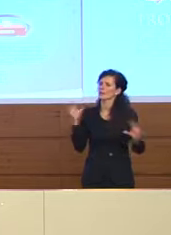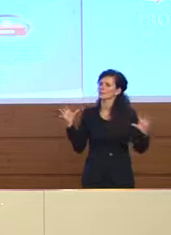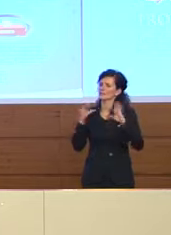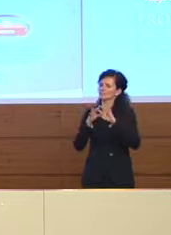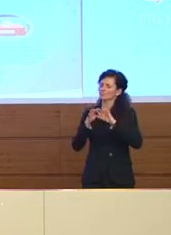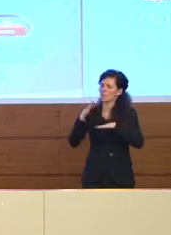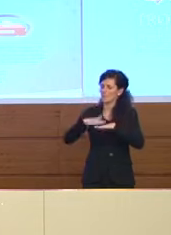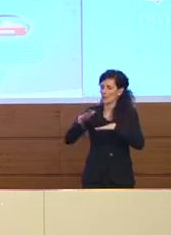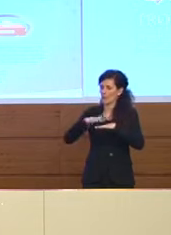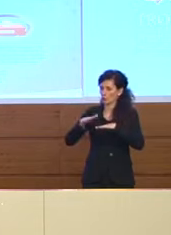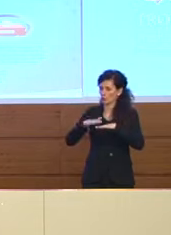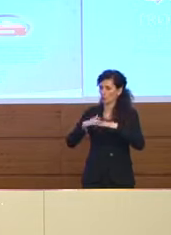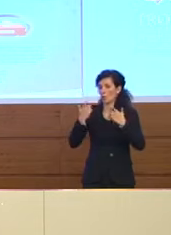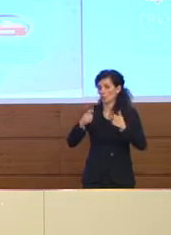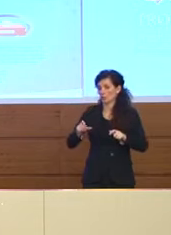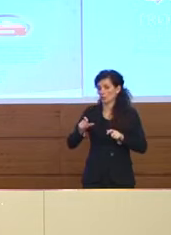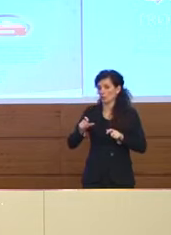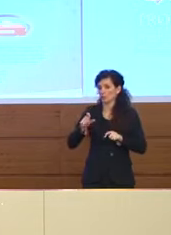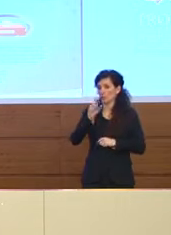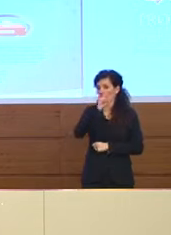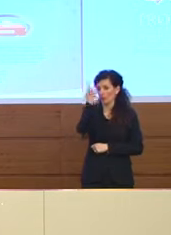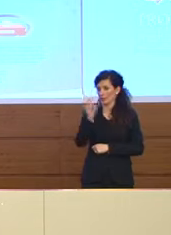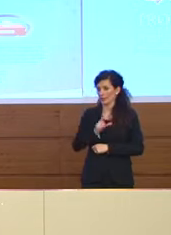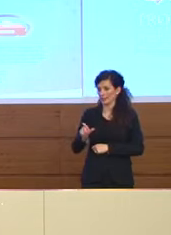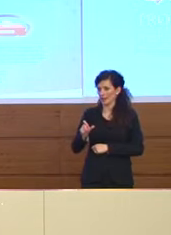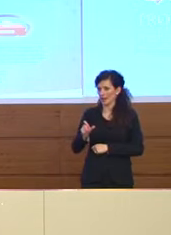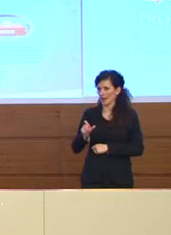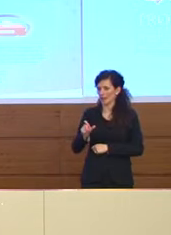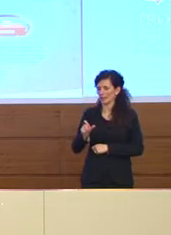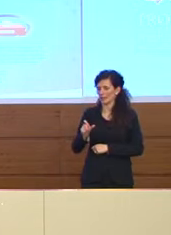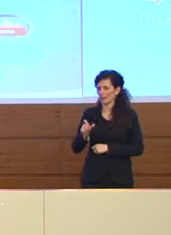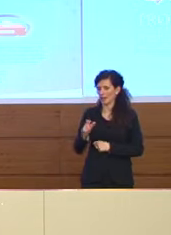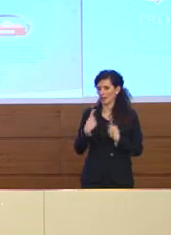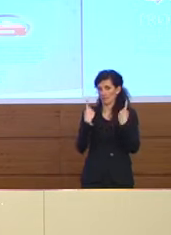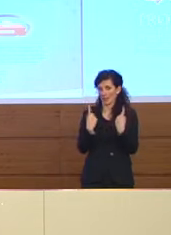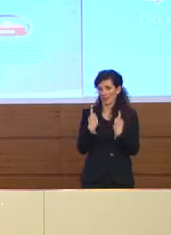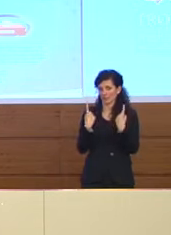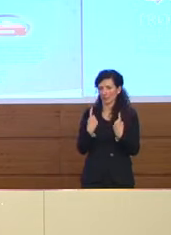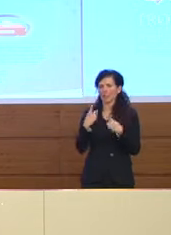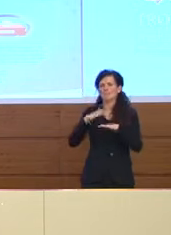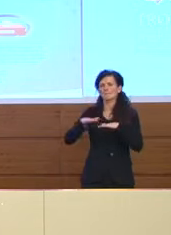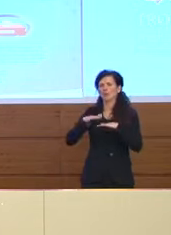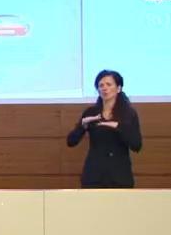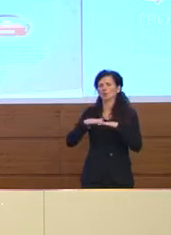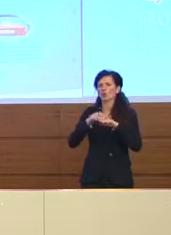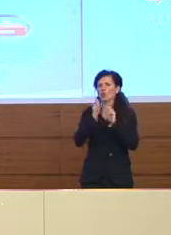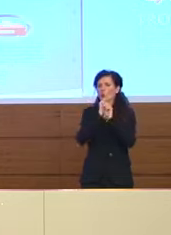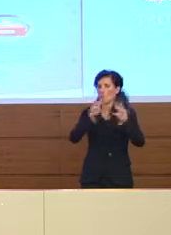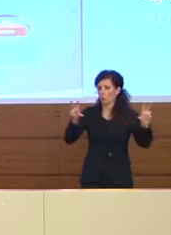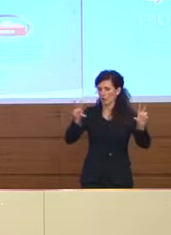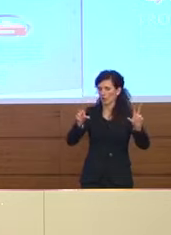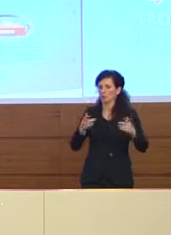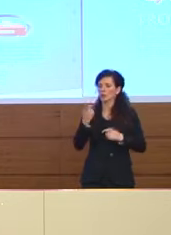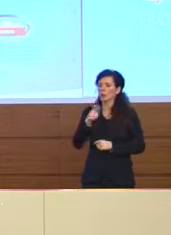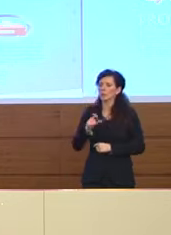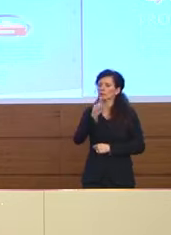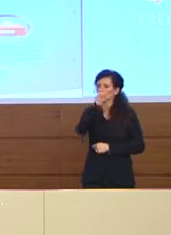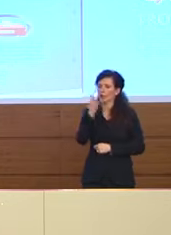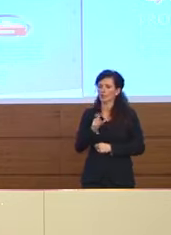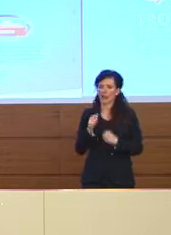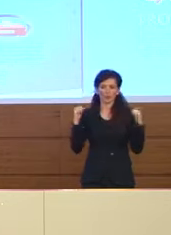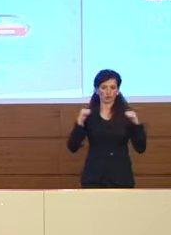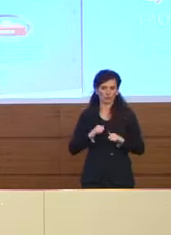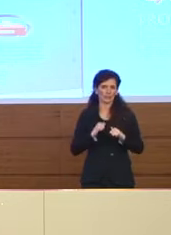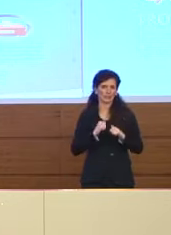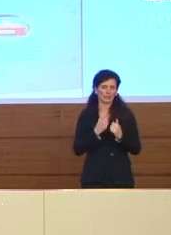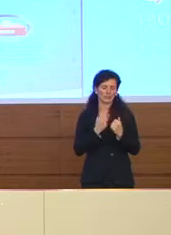tutto il paese è in attesa di metodo connesse alla comunicazione e in attesa di capire cosa succede nella fase 2 salvo